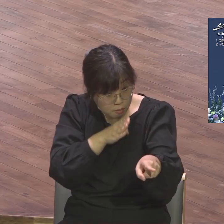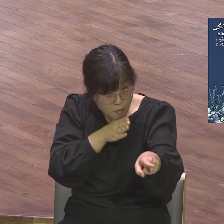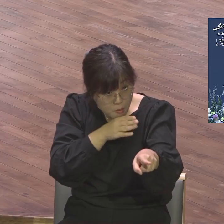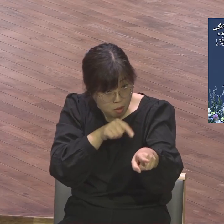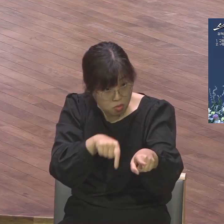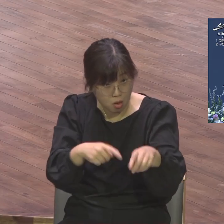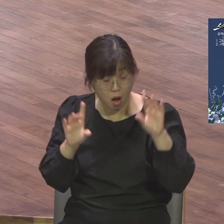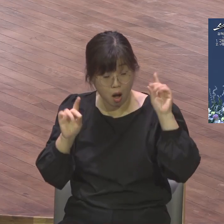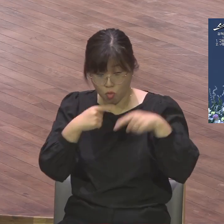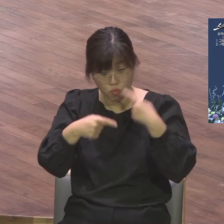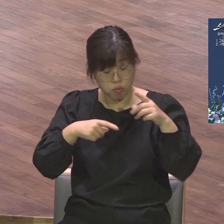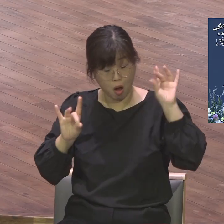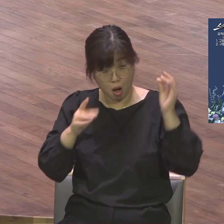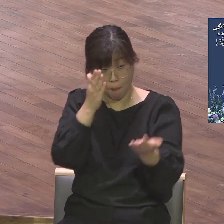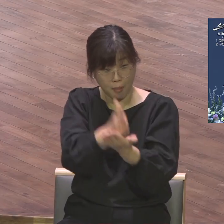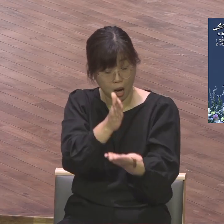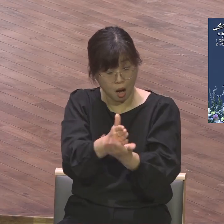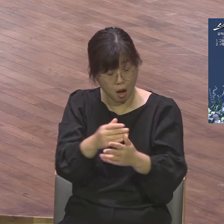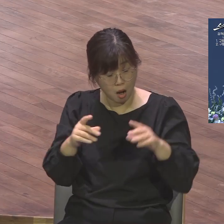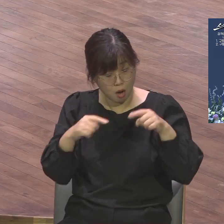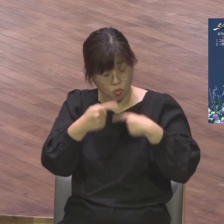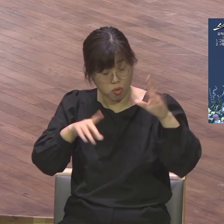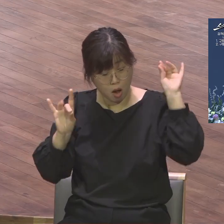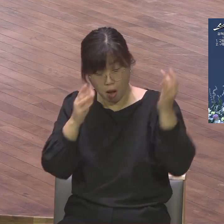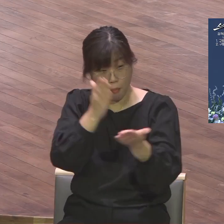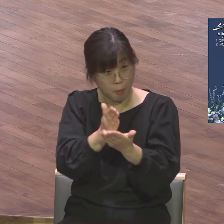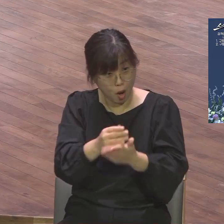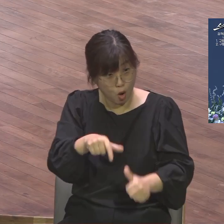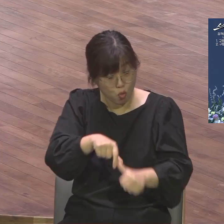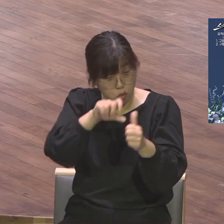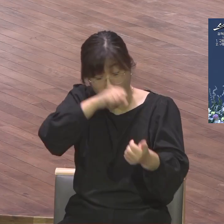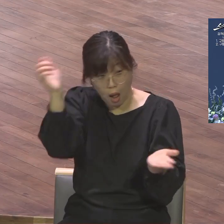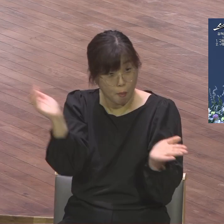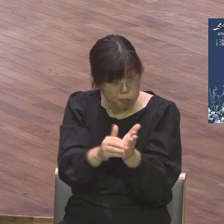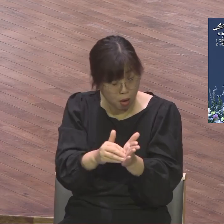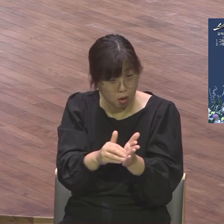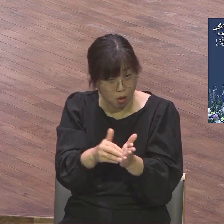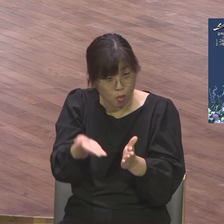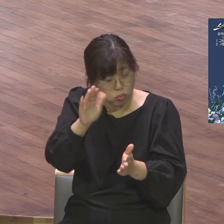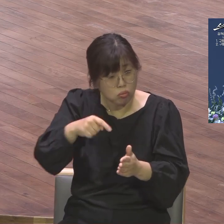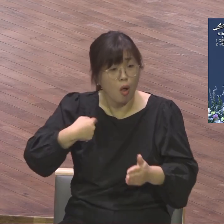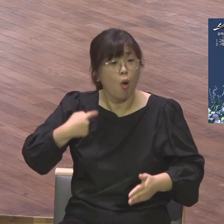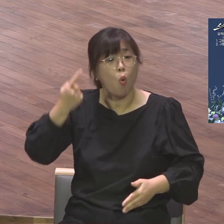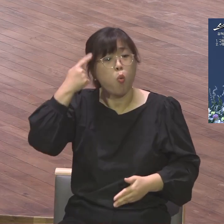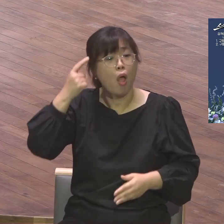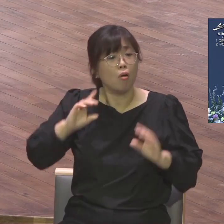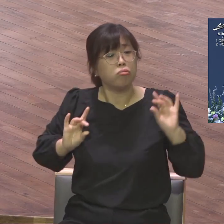자연스럽게 그 기쁨을 밖으로 표출하게 되어 있다.